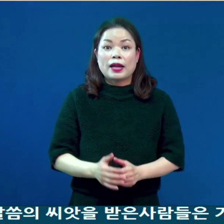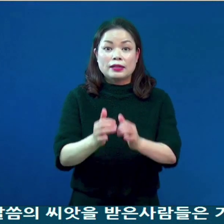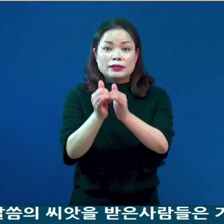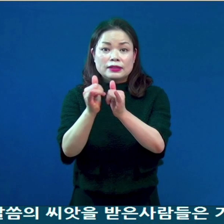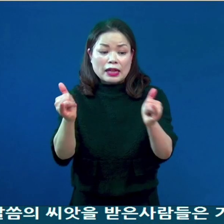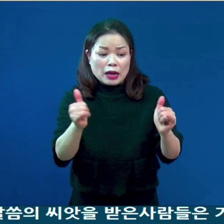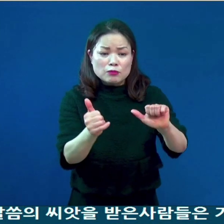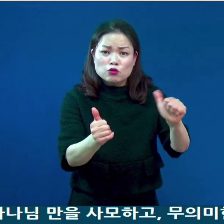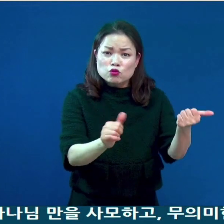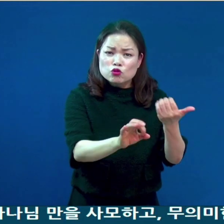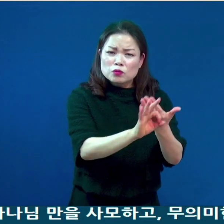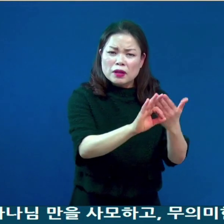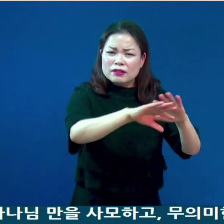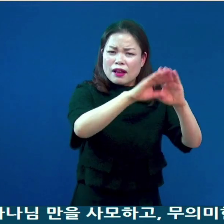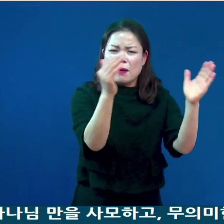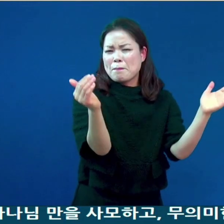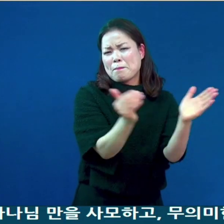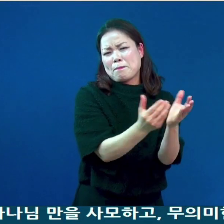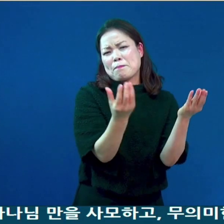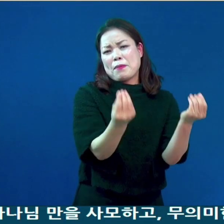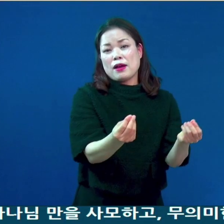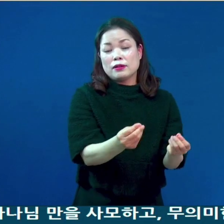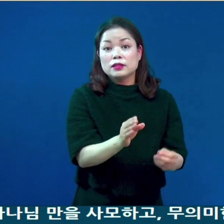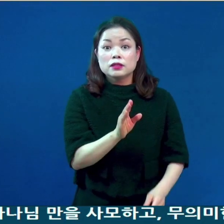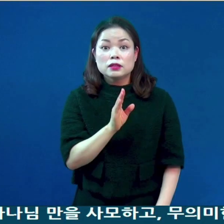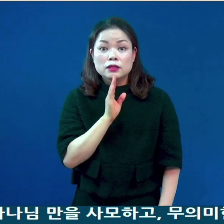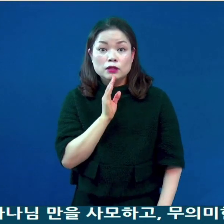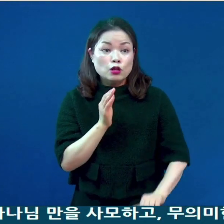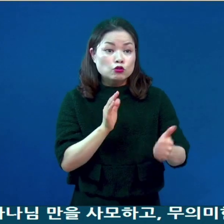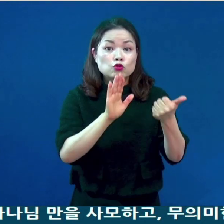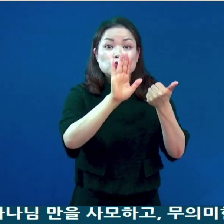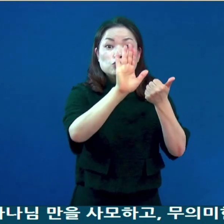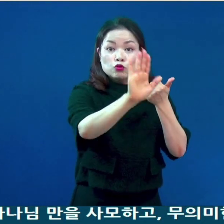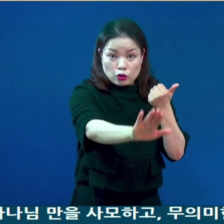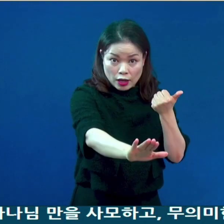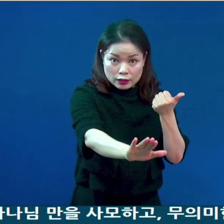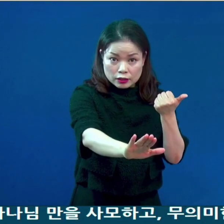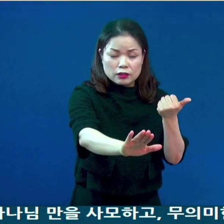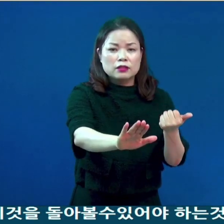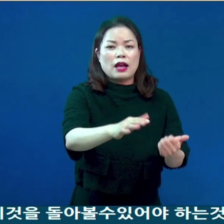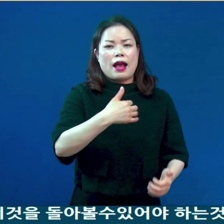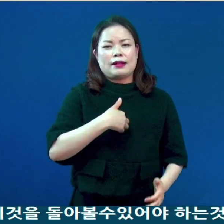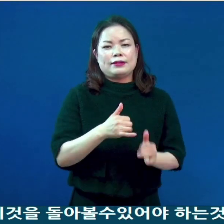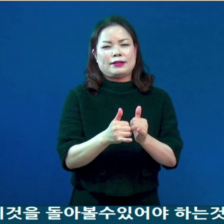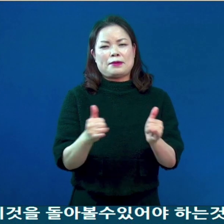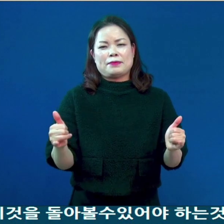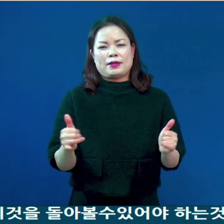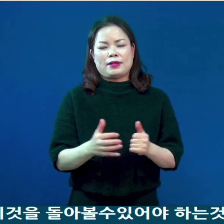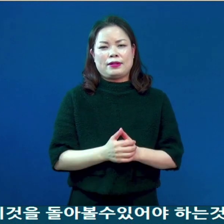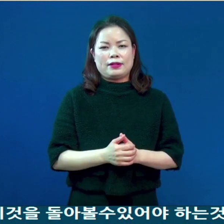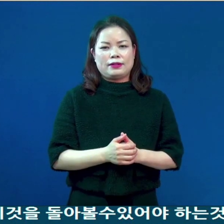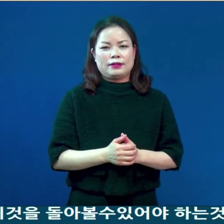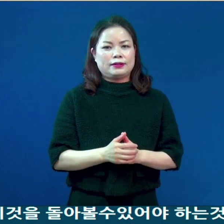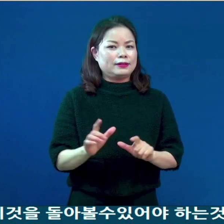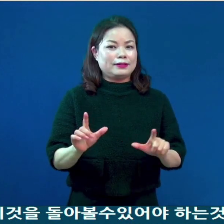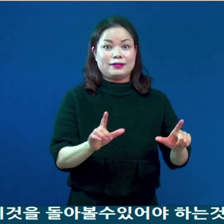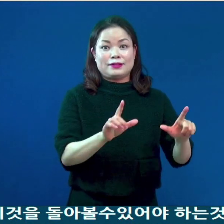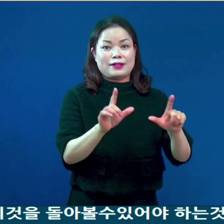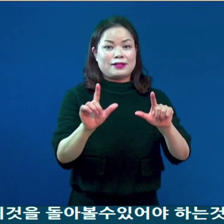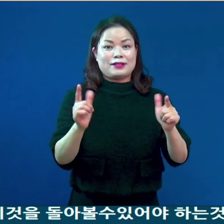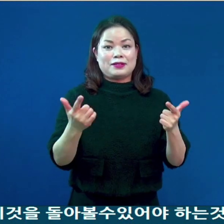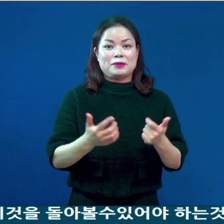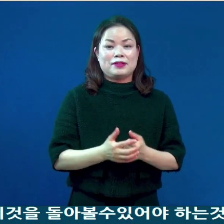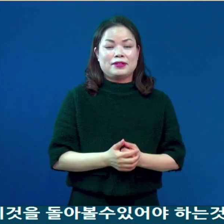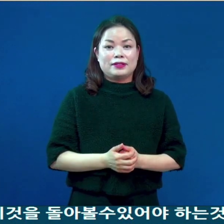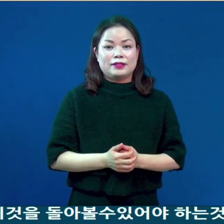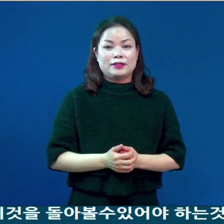사람들이 죽으면 다 끝난다고 생각합니다. 그런데 진짜 죽음 뒤에 있는 일들을 아는 사람들은 그렇게 살지